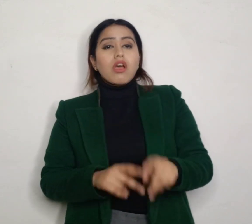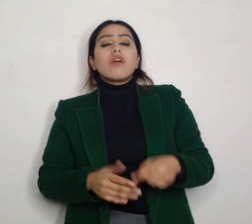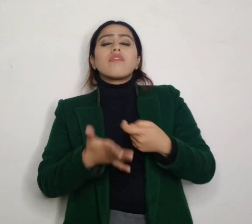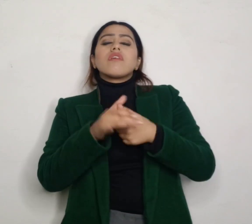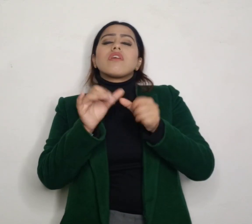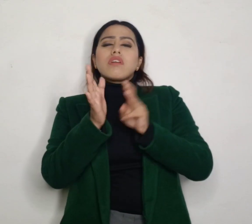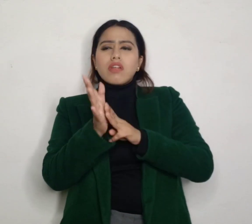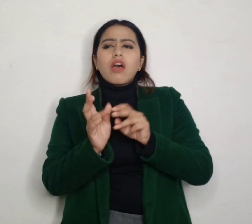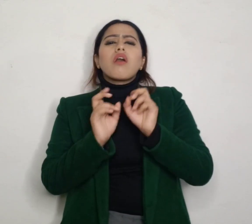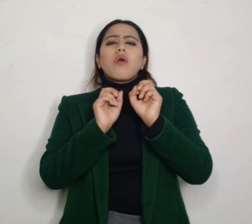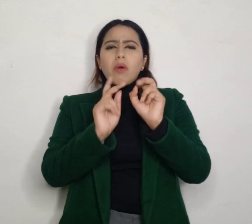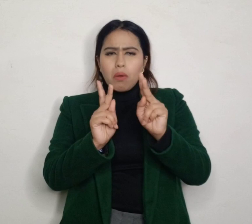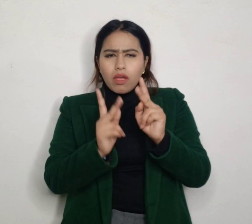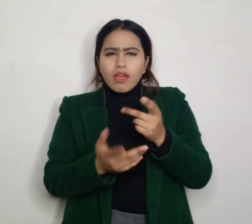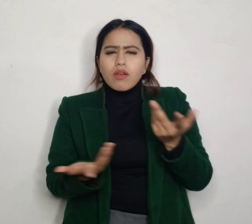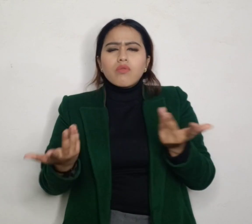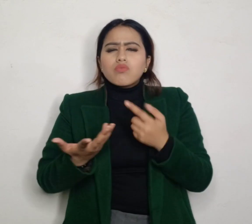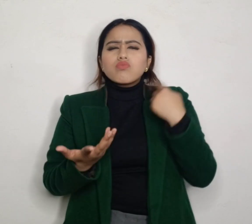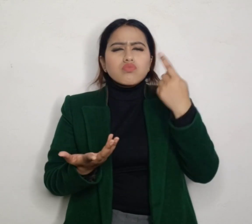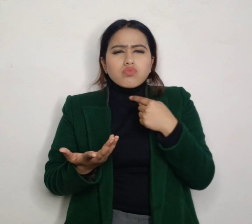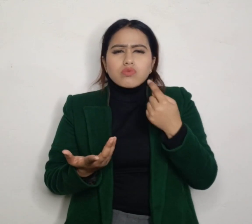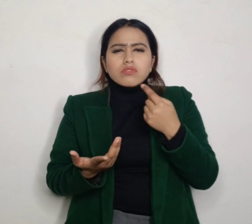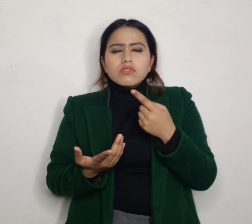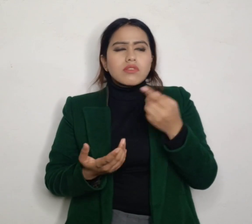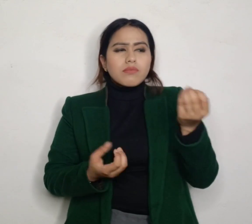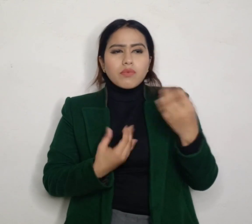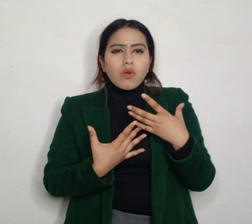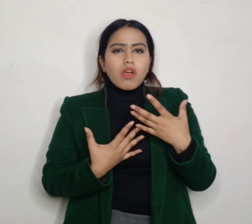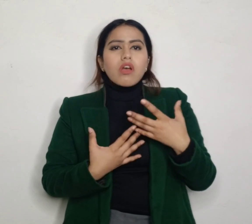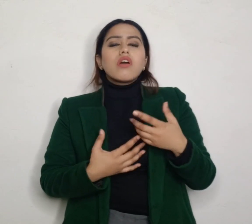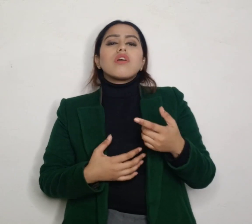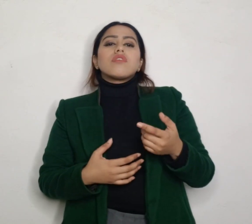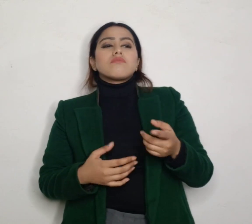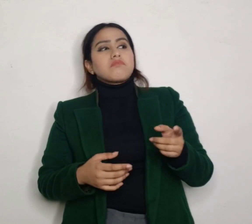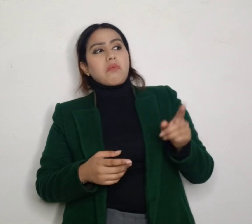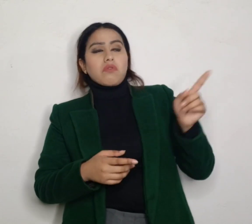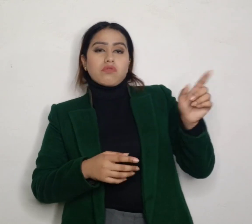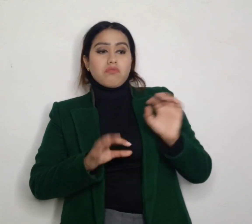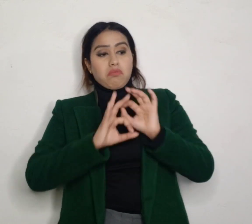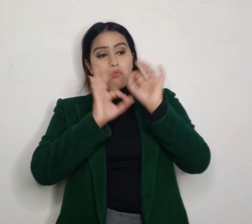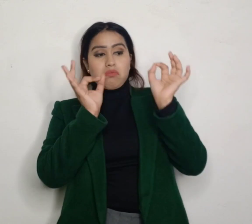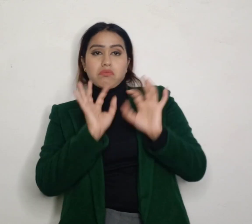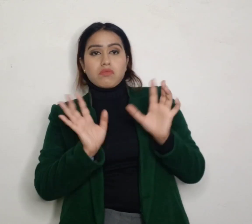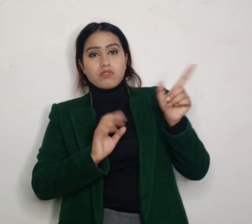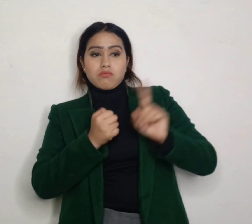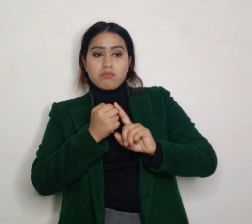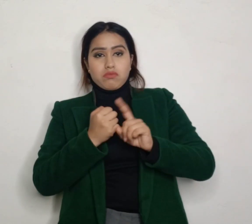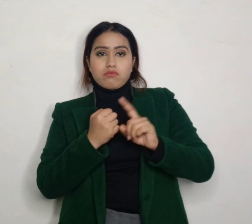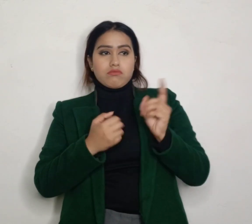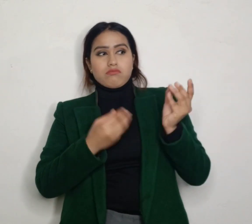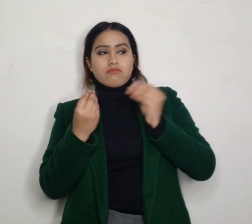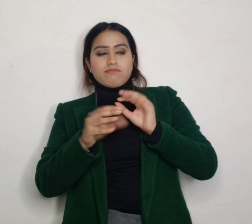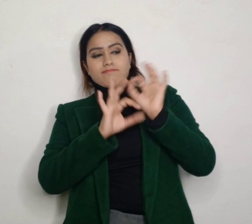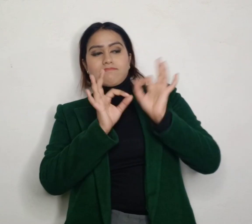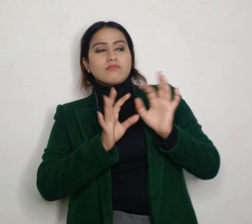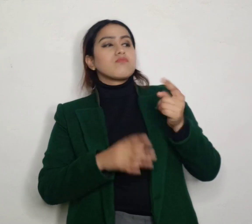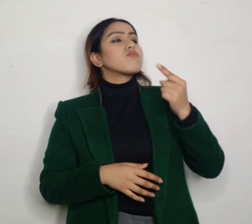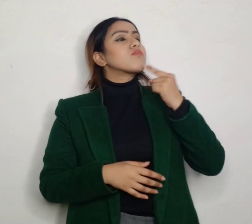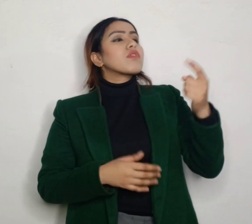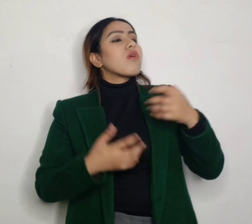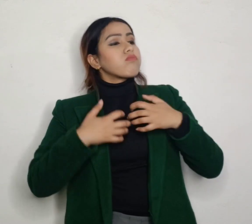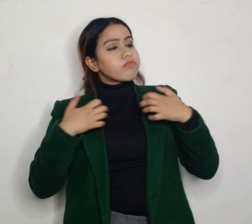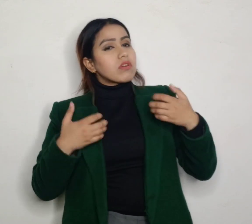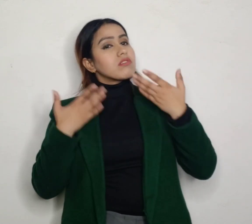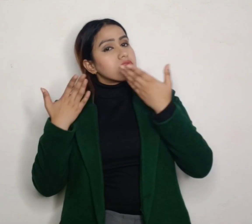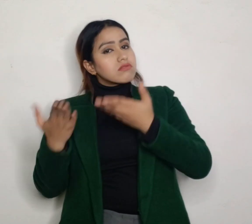है। तो राम जी ने कहा आप बताइए ना, कौन है अपराधी। जब गुरु वशिष्ठ जी को लगा कि अब तो राम जी तैयार हो गए हैं दंड देने के लिए, तो उन्होंने